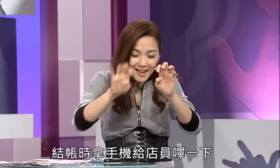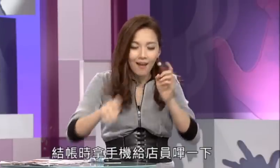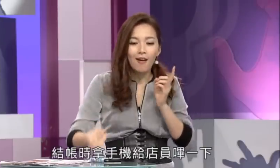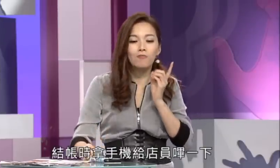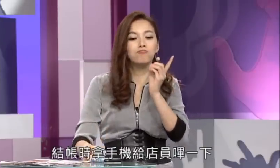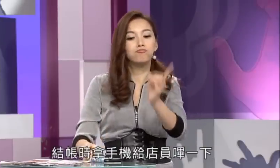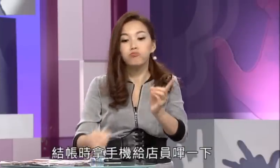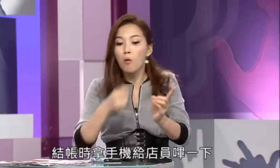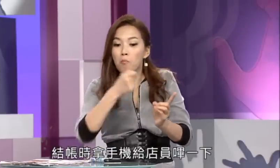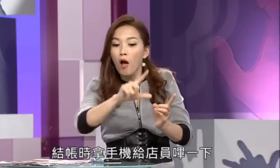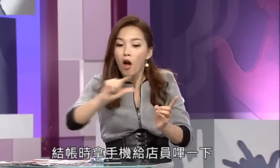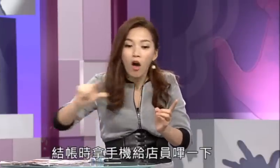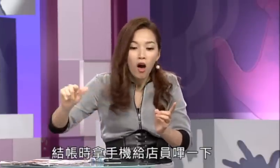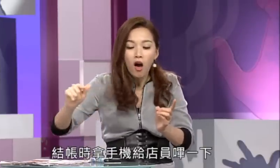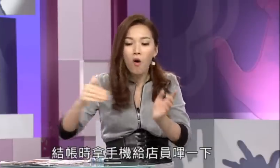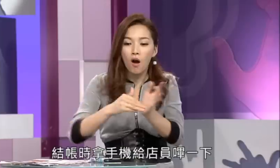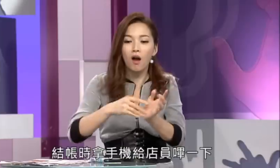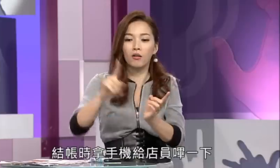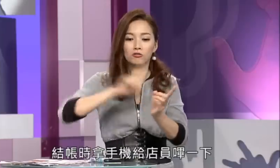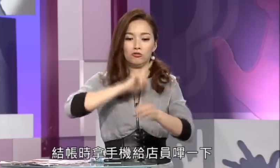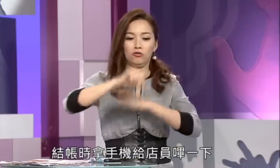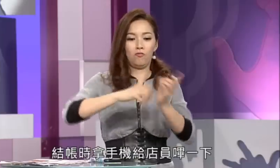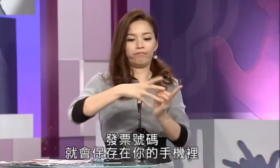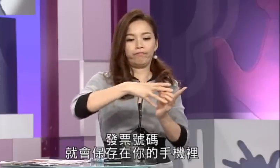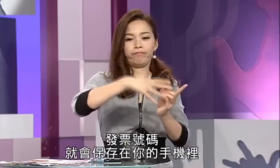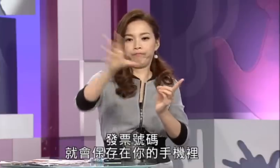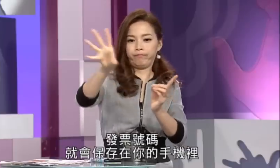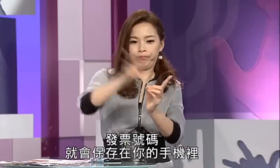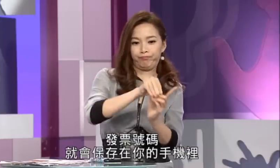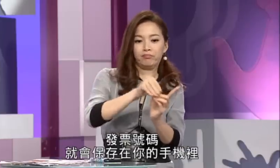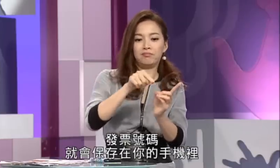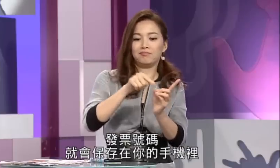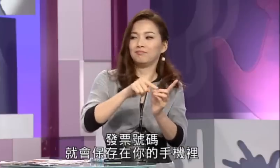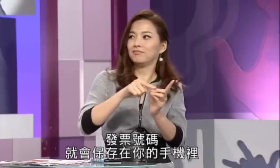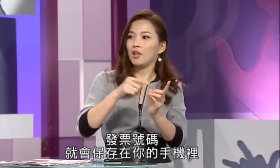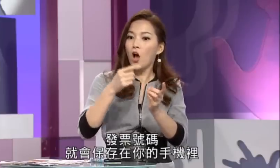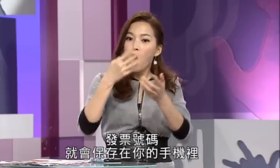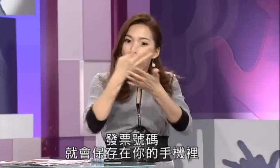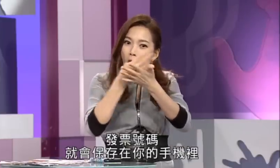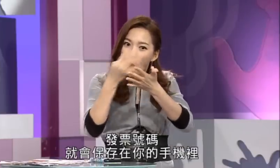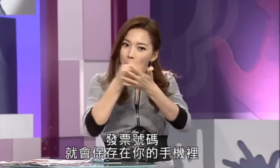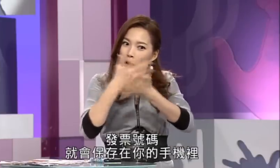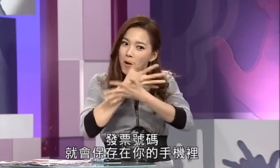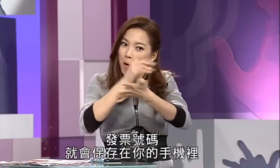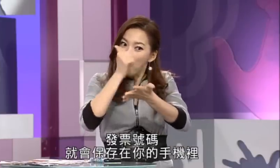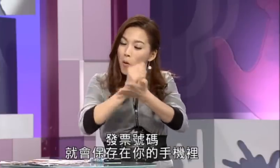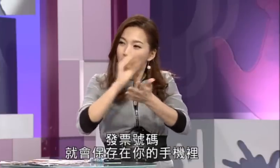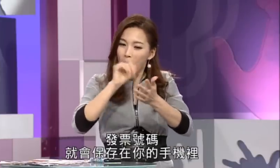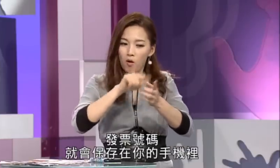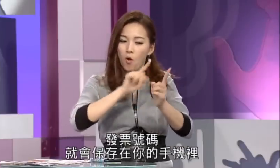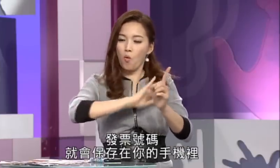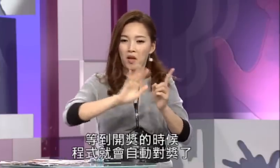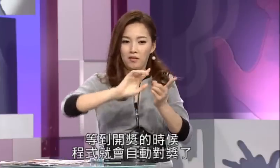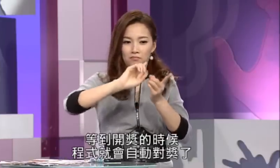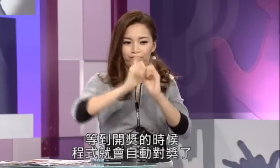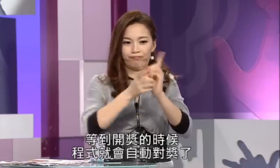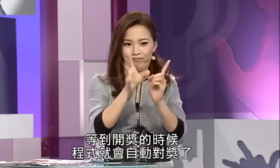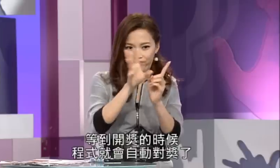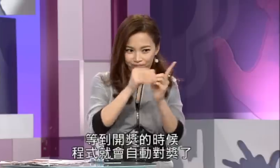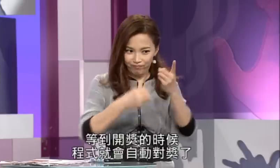账时啊，拿手机给店员逼一下，发票号码就会保存在你的手机里哦。等到开奖的时